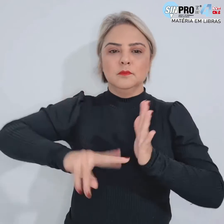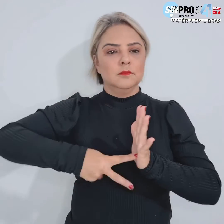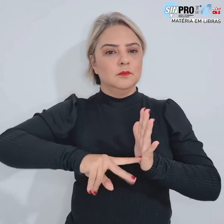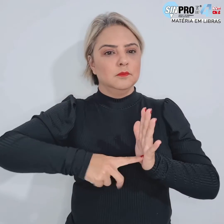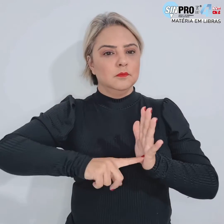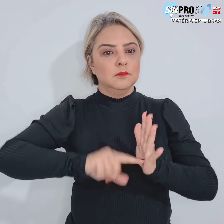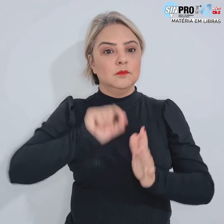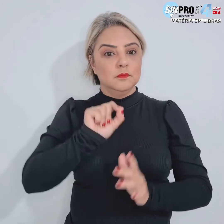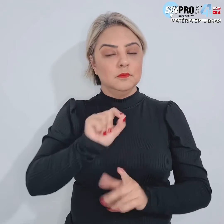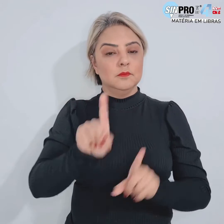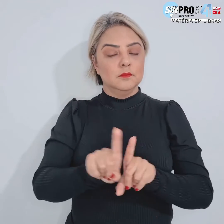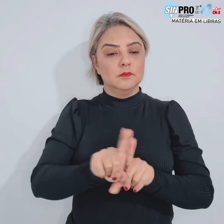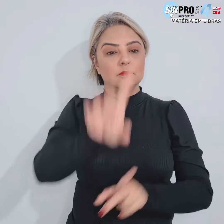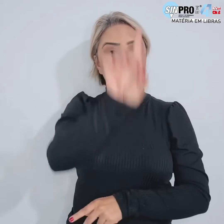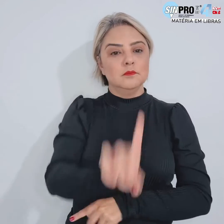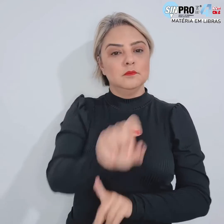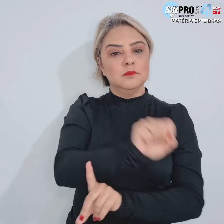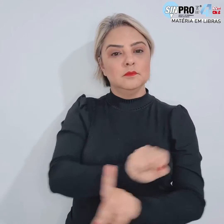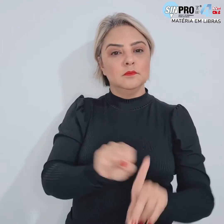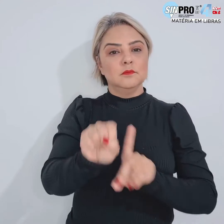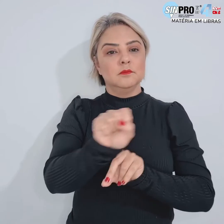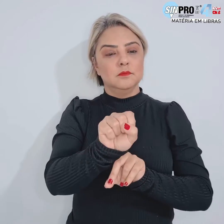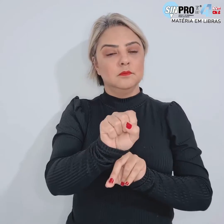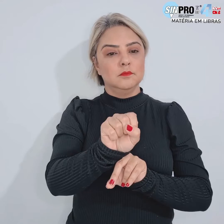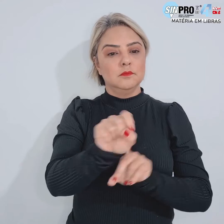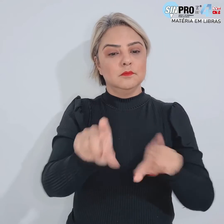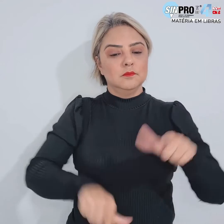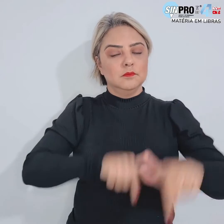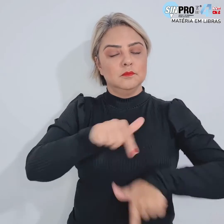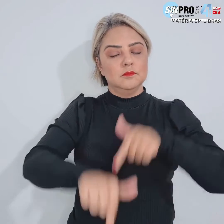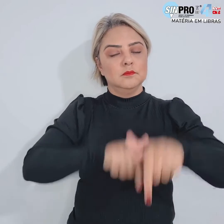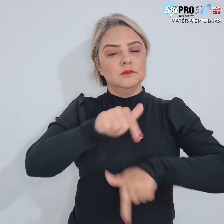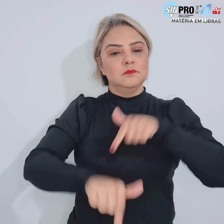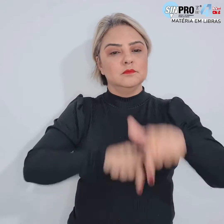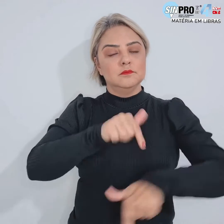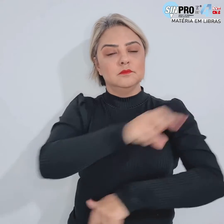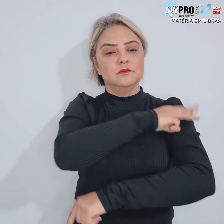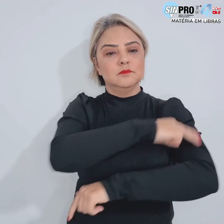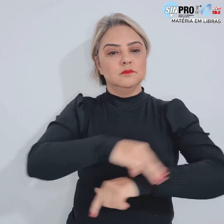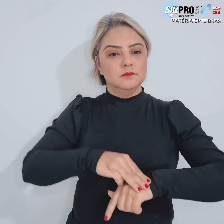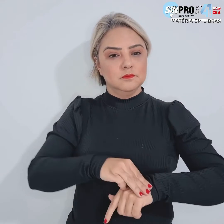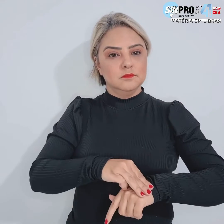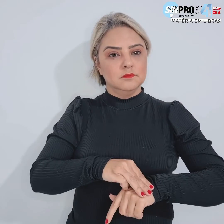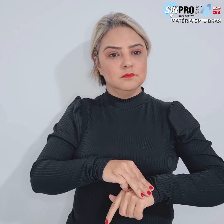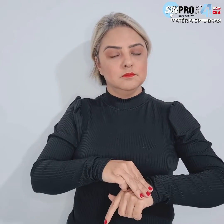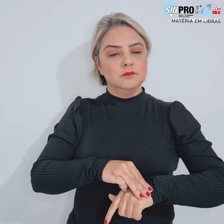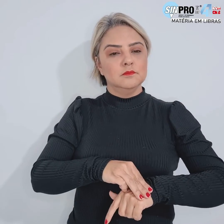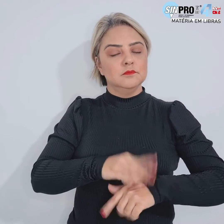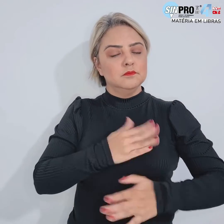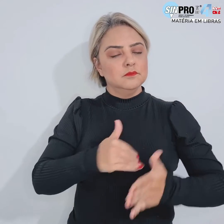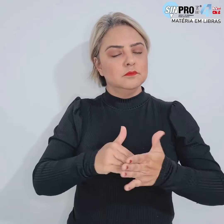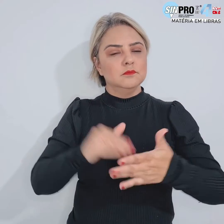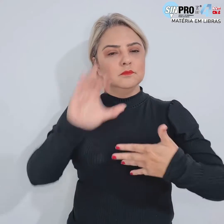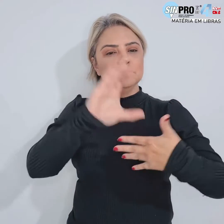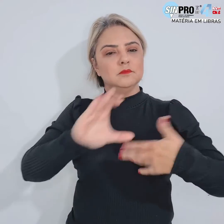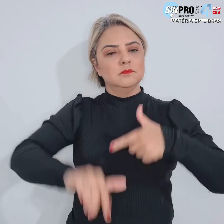e pelos direitos sociais e trabalhistas do magistério e da classe trabalhadora.